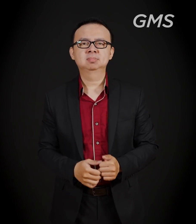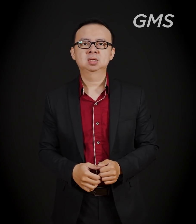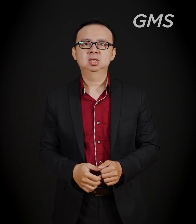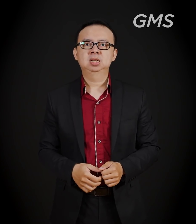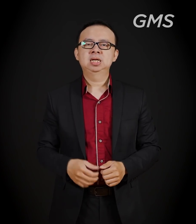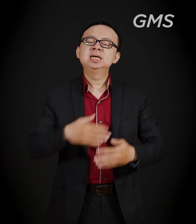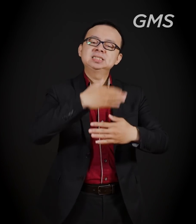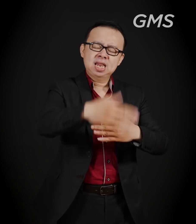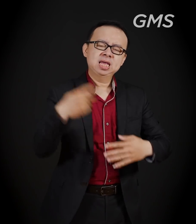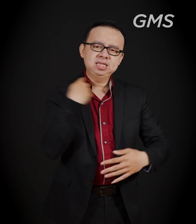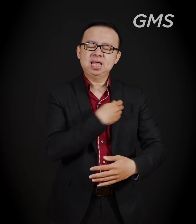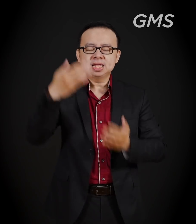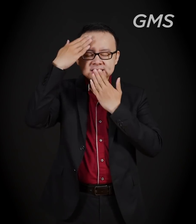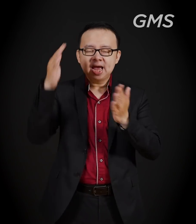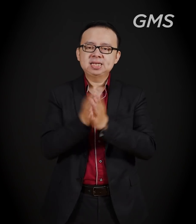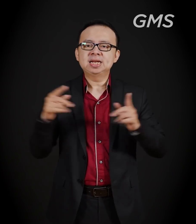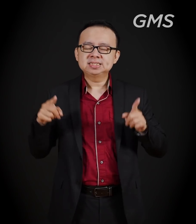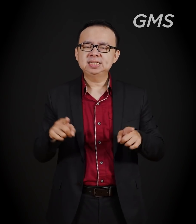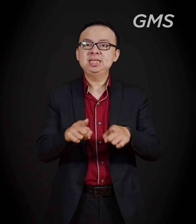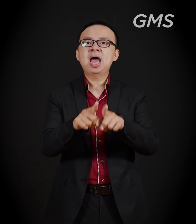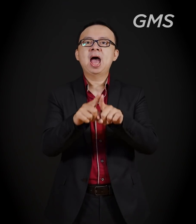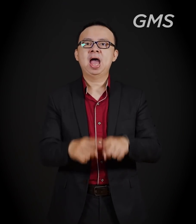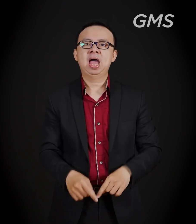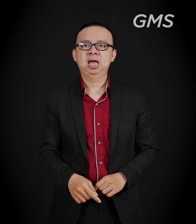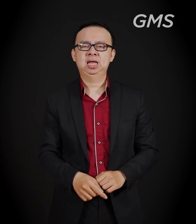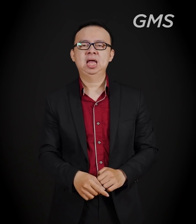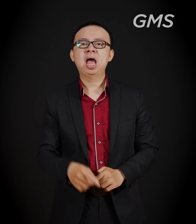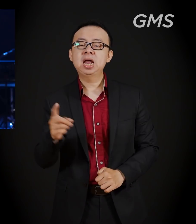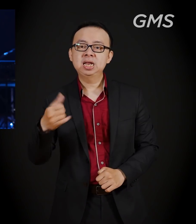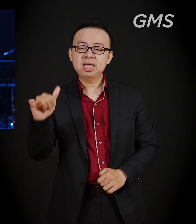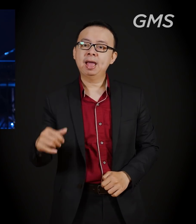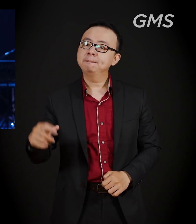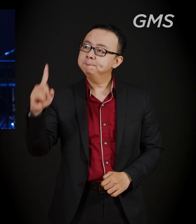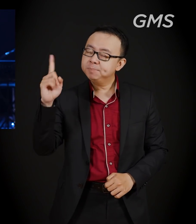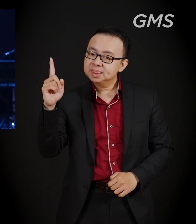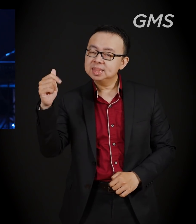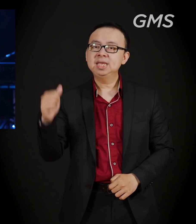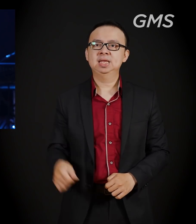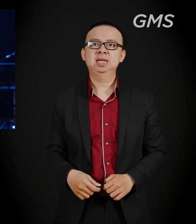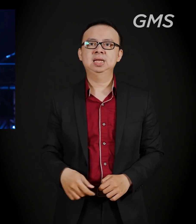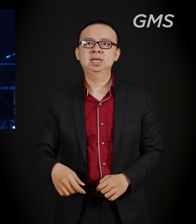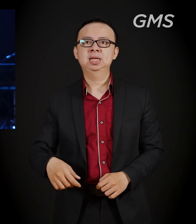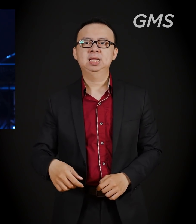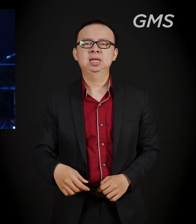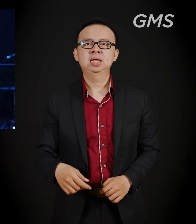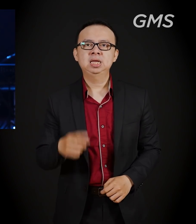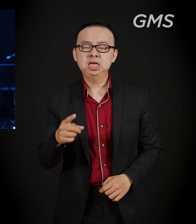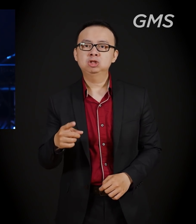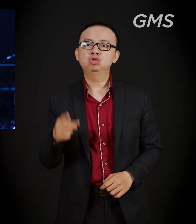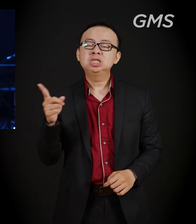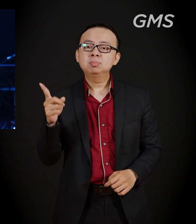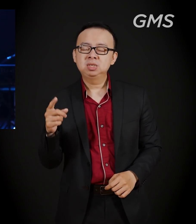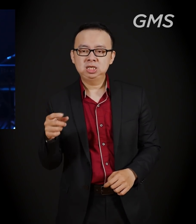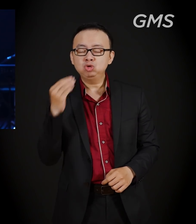Setelah kita taat dan setia, maka saya catat salah satu hal yang terpenting yang harus kita taati, dan ini disebut sebagai